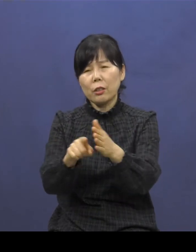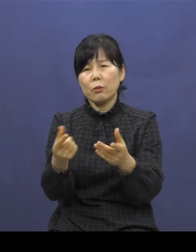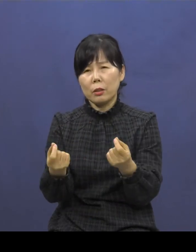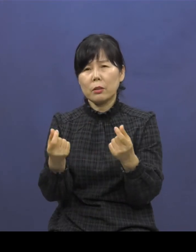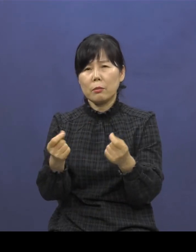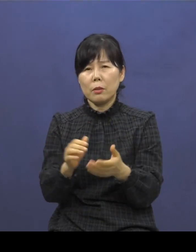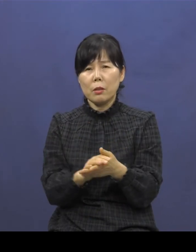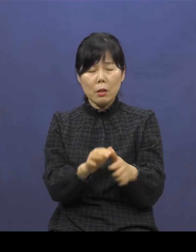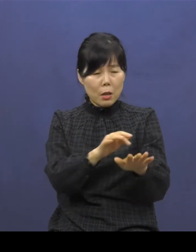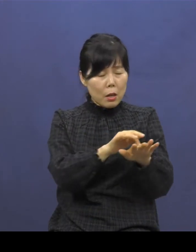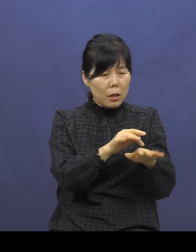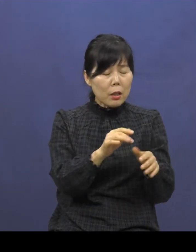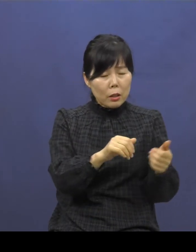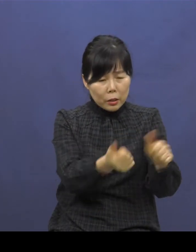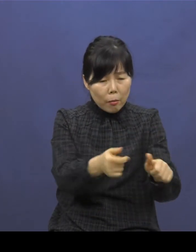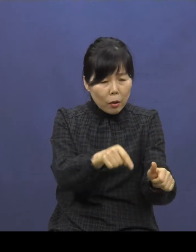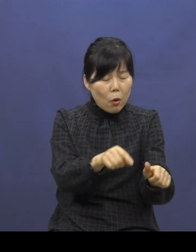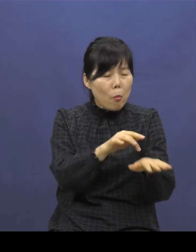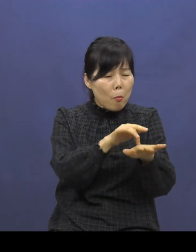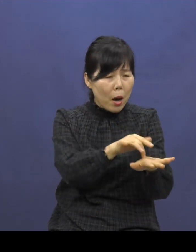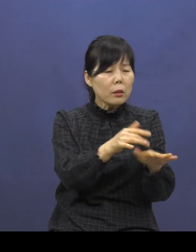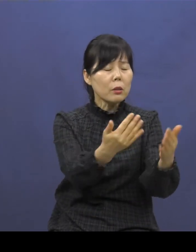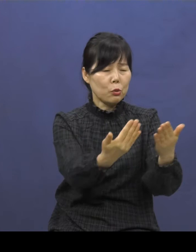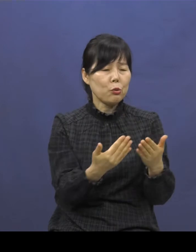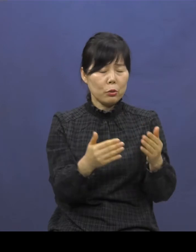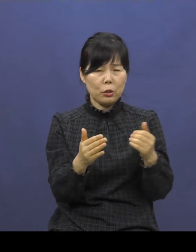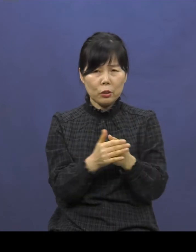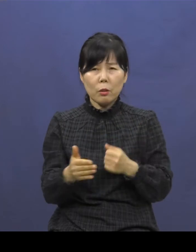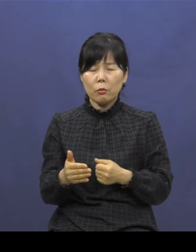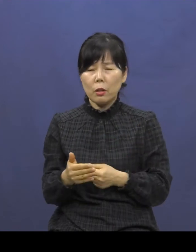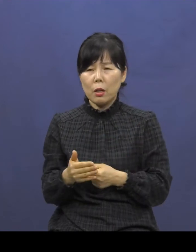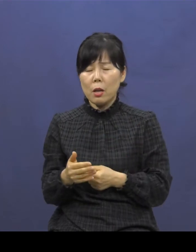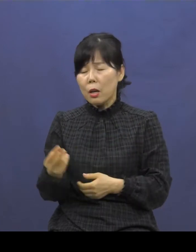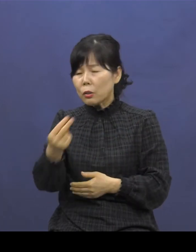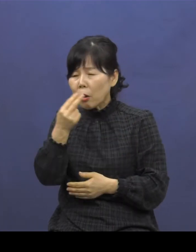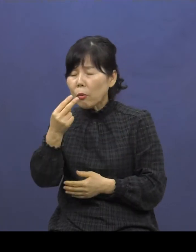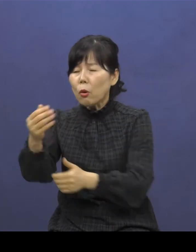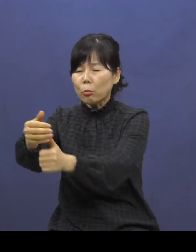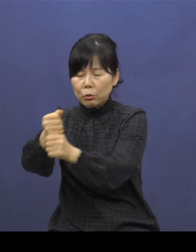거니까 사망을 거부하십시오. 그리고 생명을 붙드십시오.